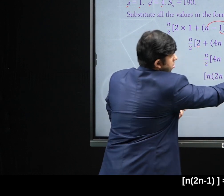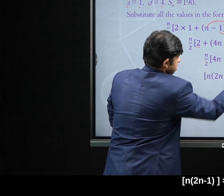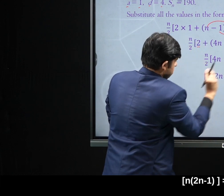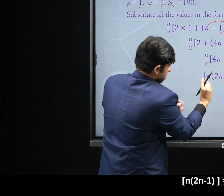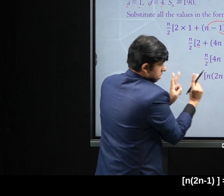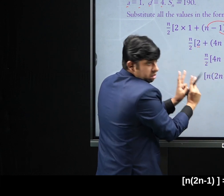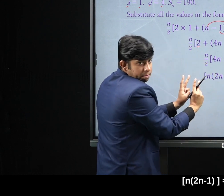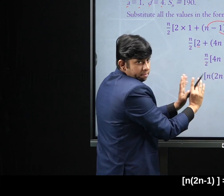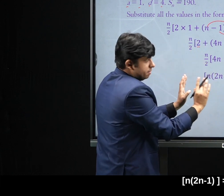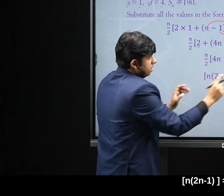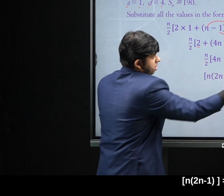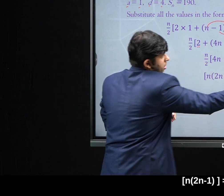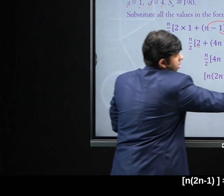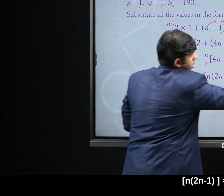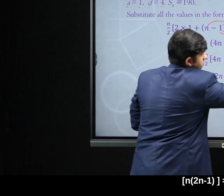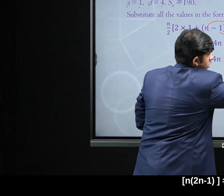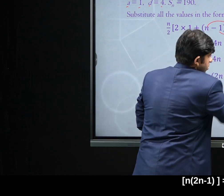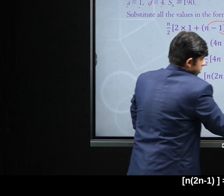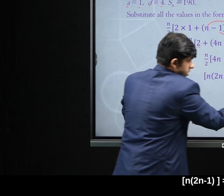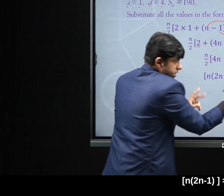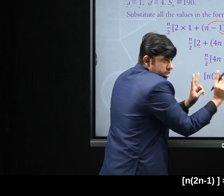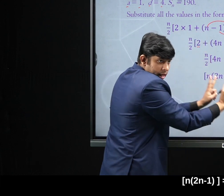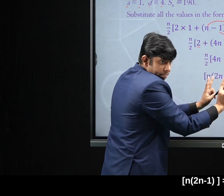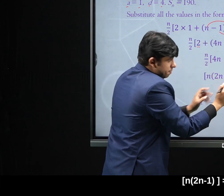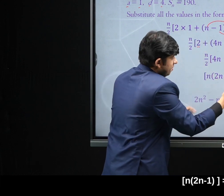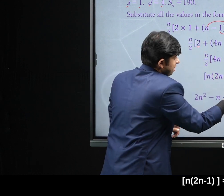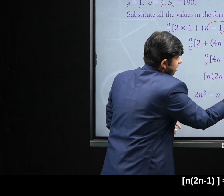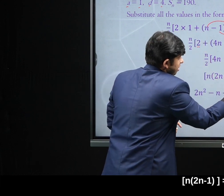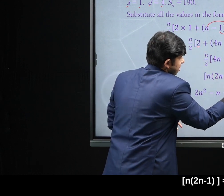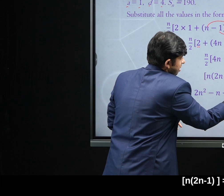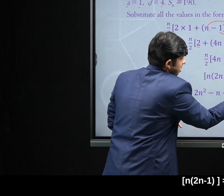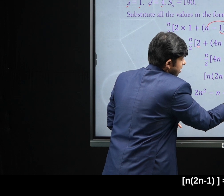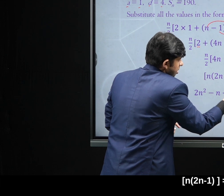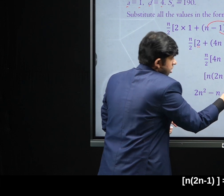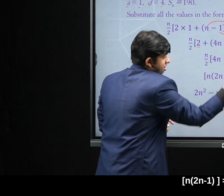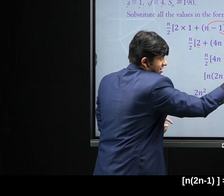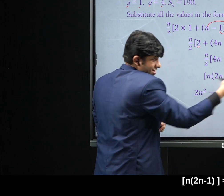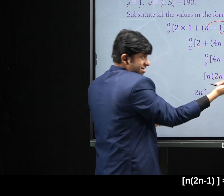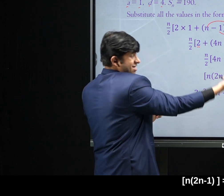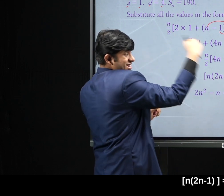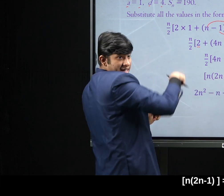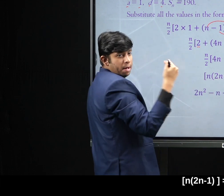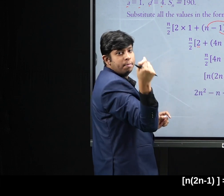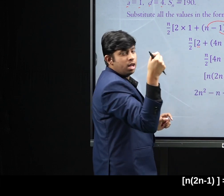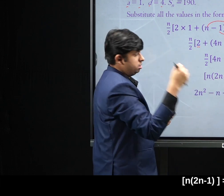n into 2n minus 1 is equal to 190.